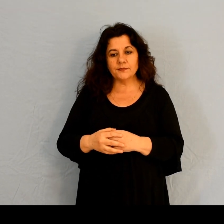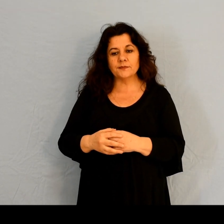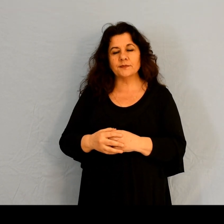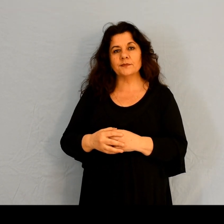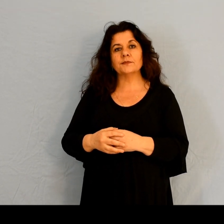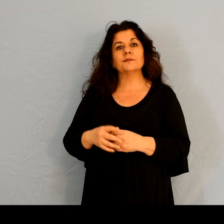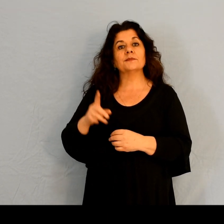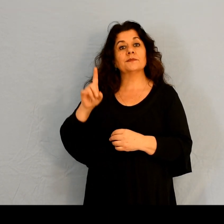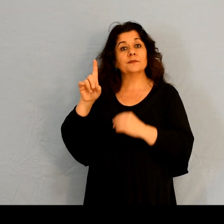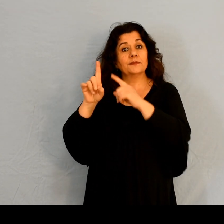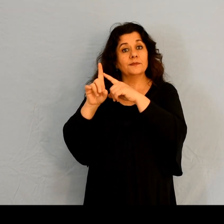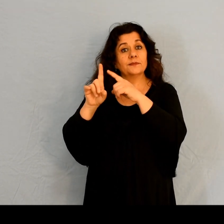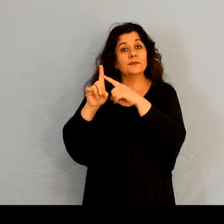Elle était très avancée en âge.